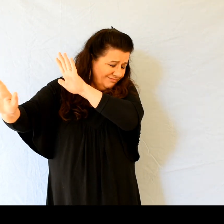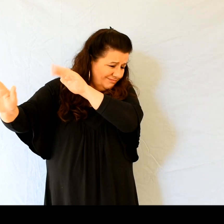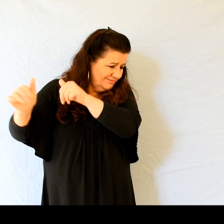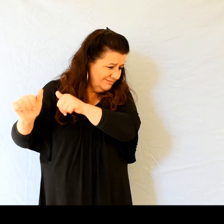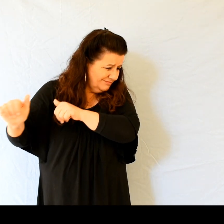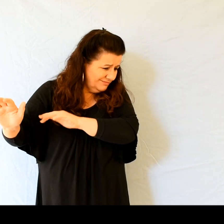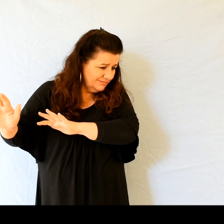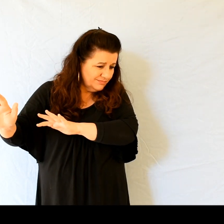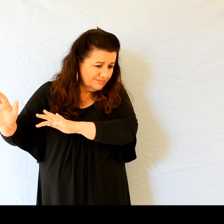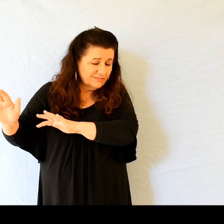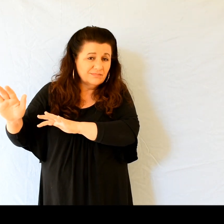Il disait: